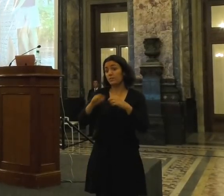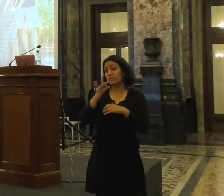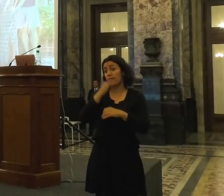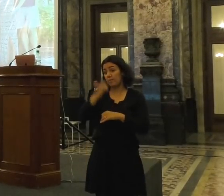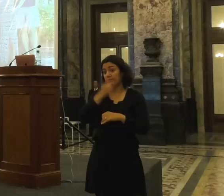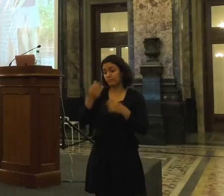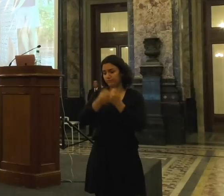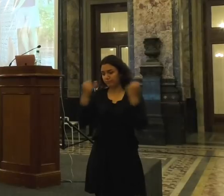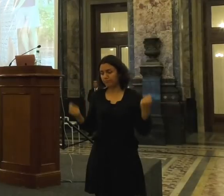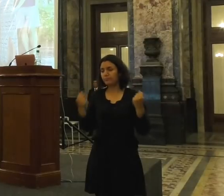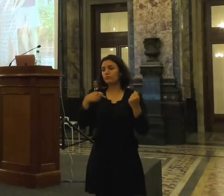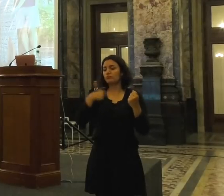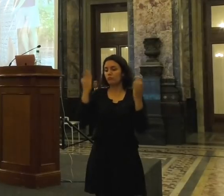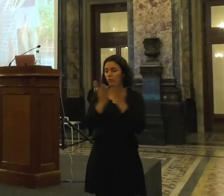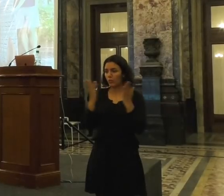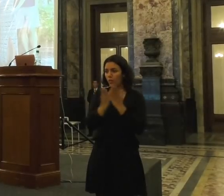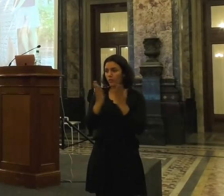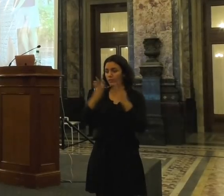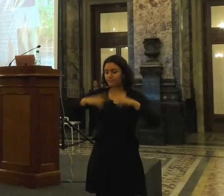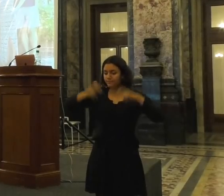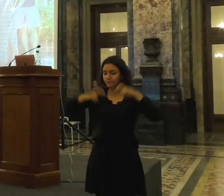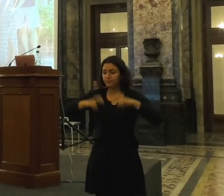estaba estudiando es